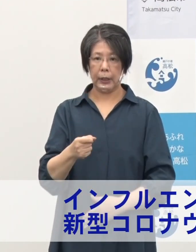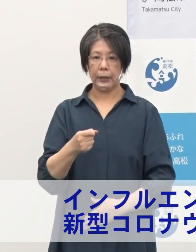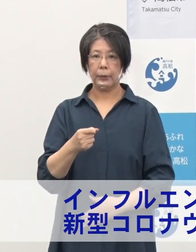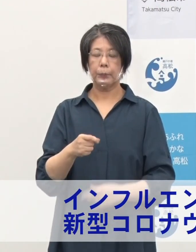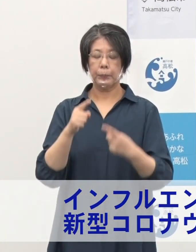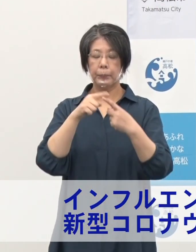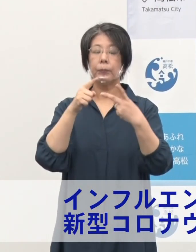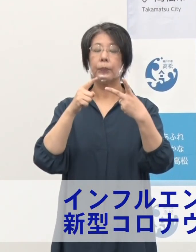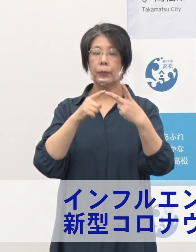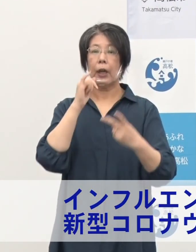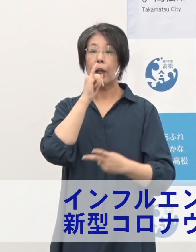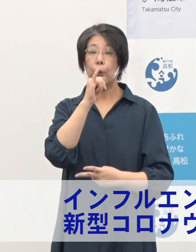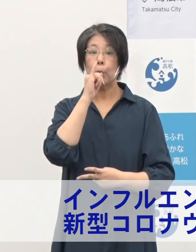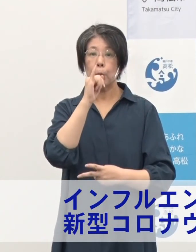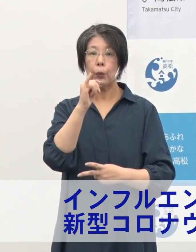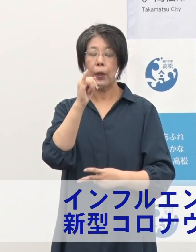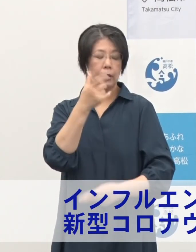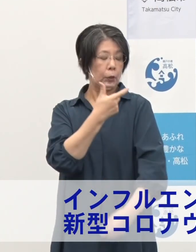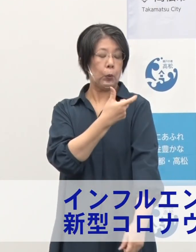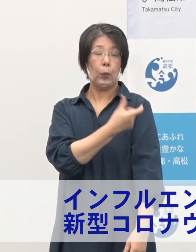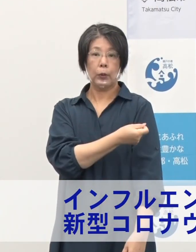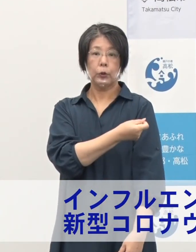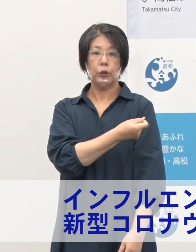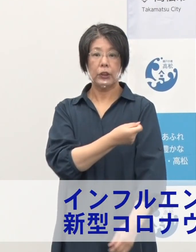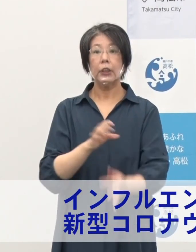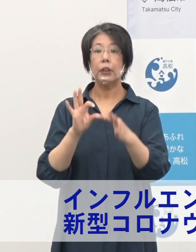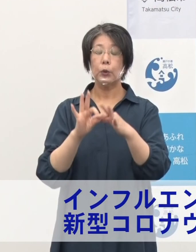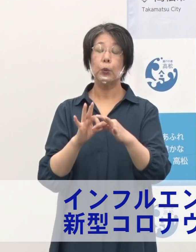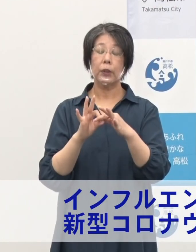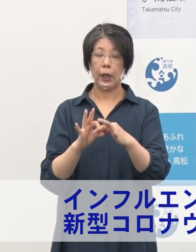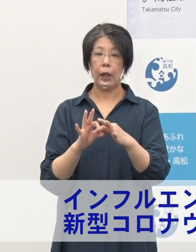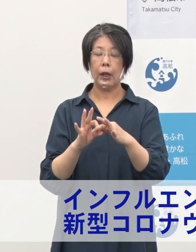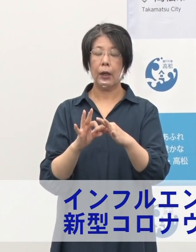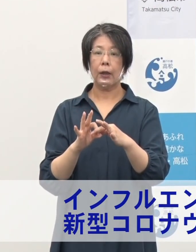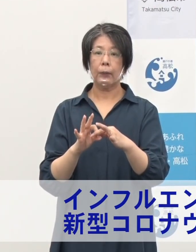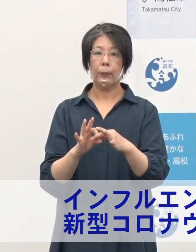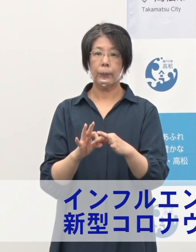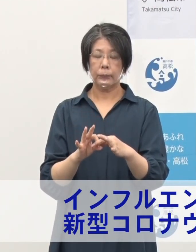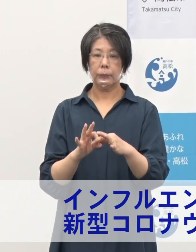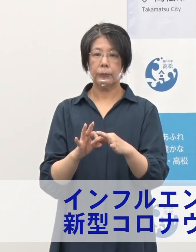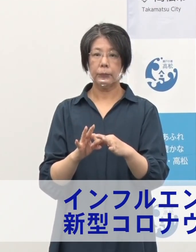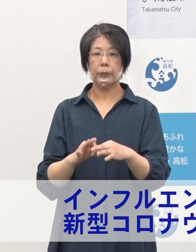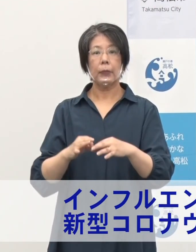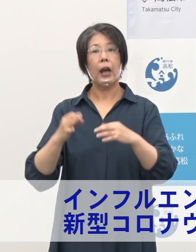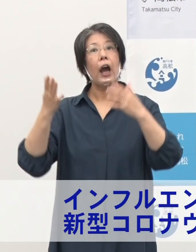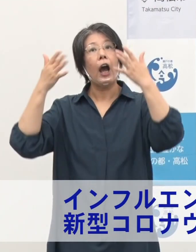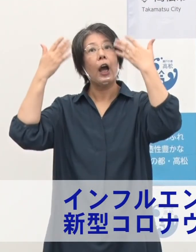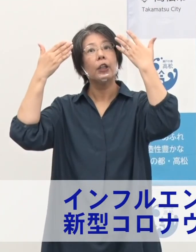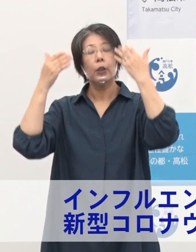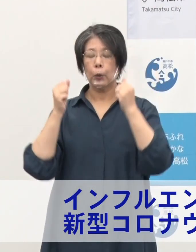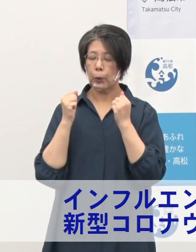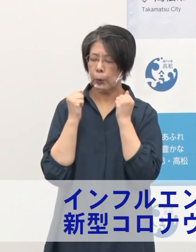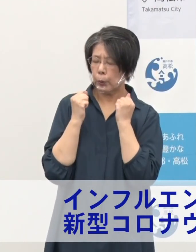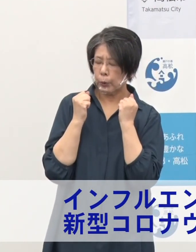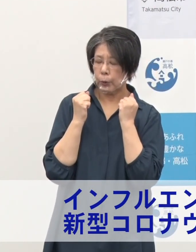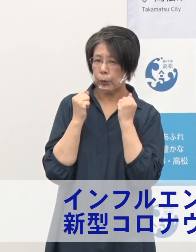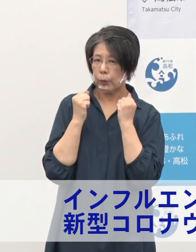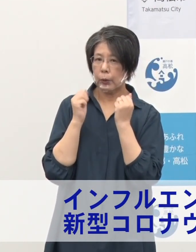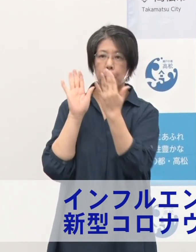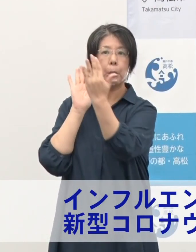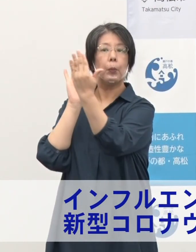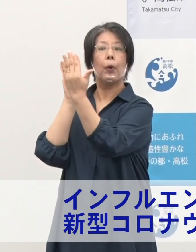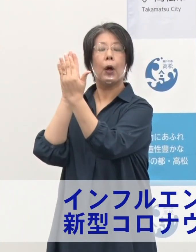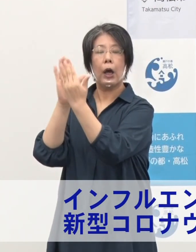インフルエンザのワクチンの接種との関係でございますけれどもまあ秋冬を迎えるにあたりましてまぁ